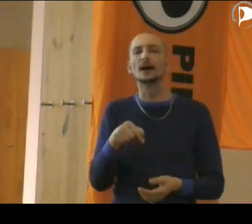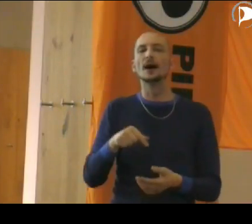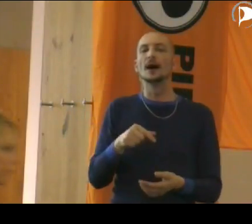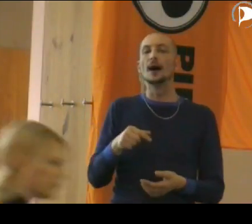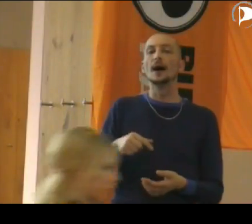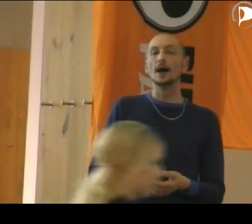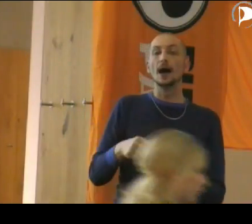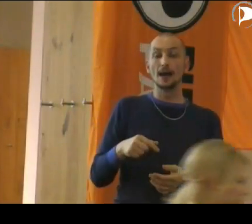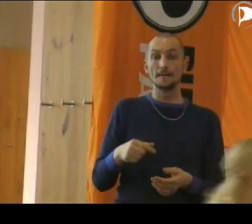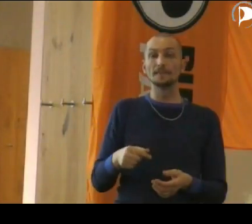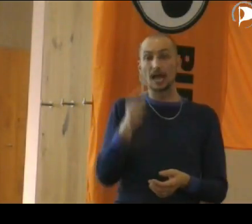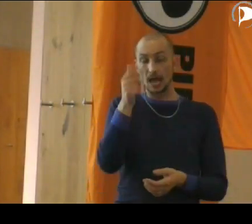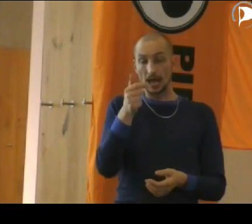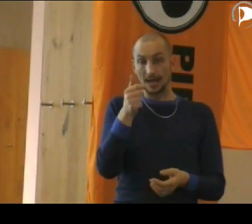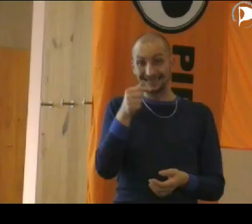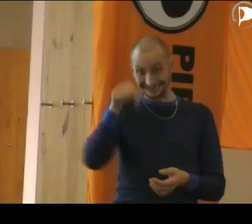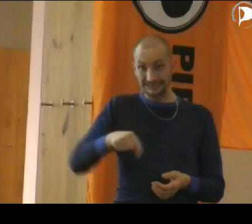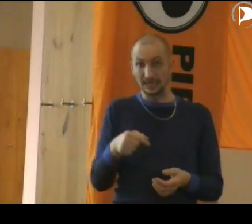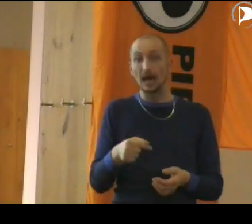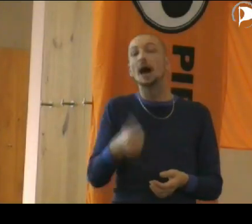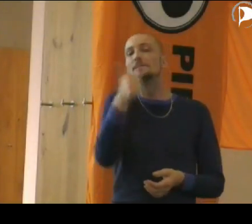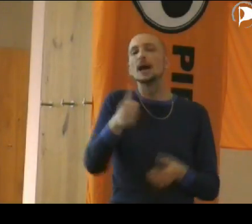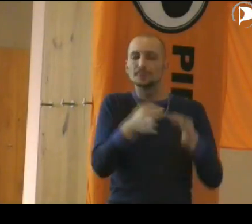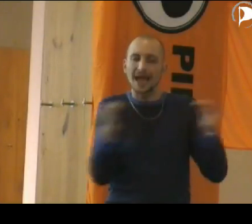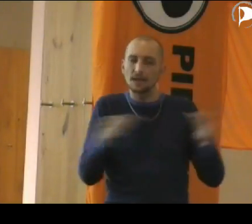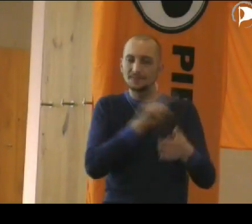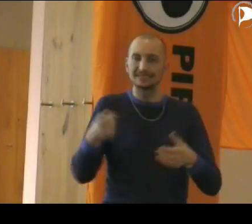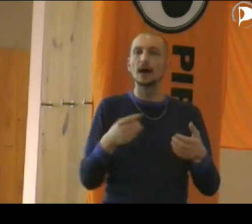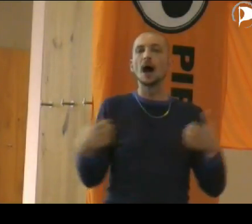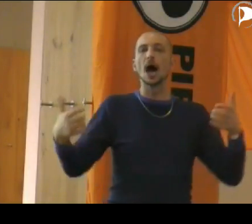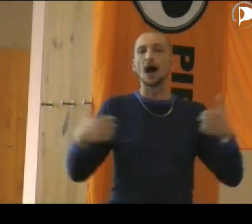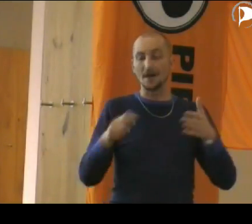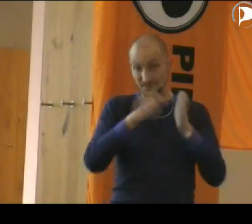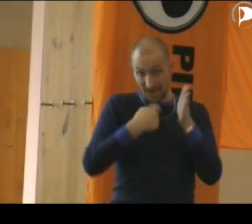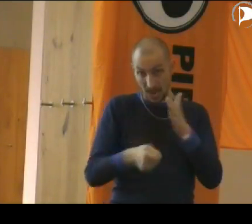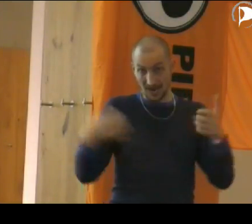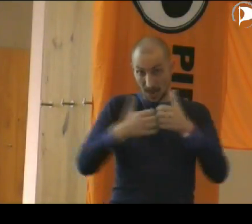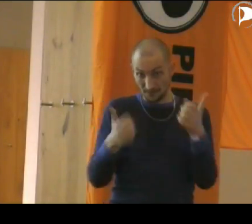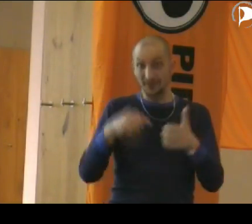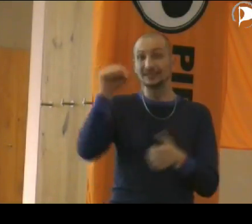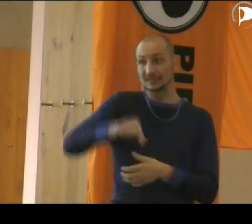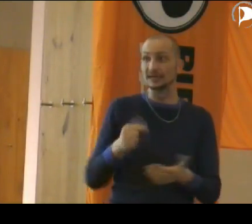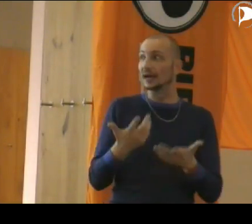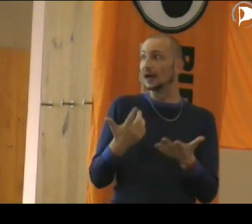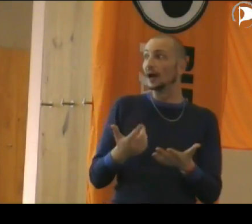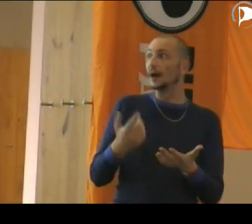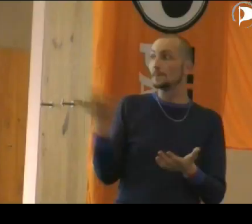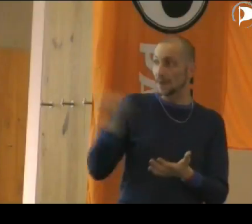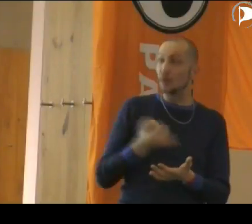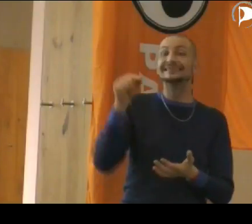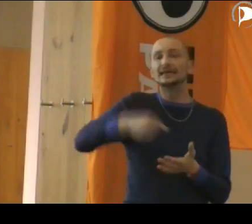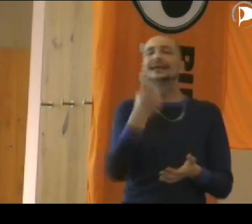wochen in den letzten tagen des wahlkampfs noch warten bis endlich ein gebiete auch alles was irgendwie übrig irgendeiner